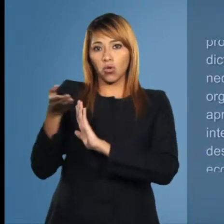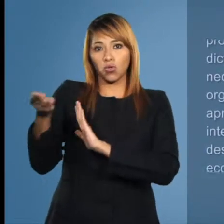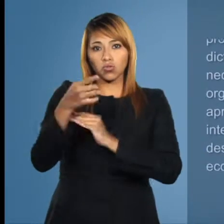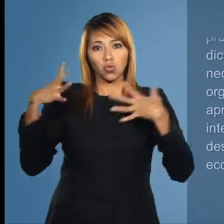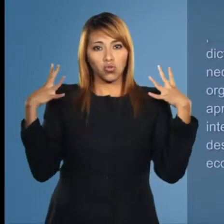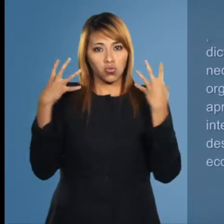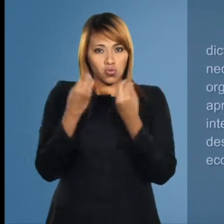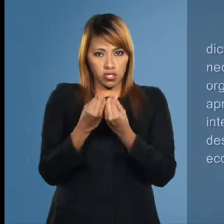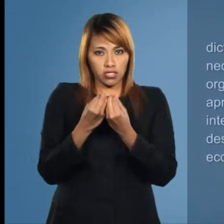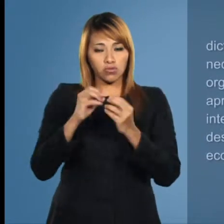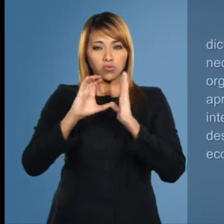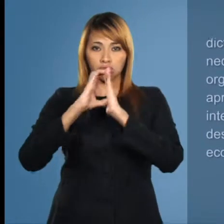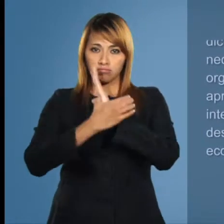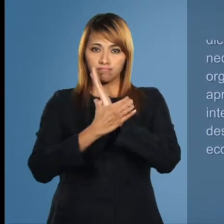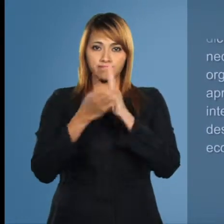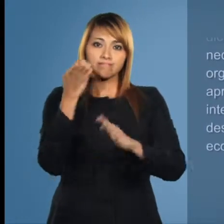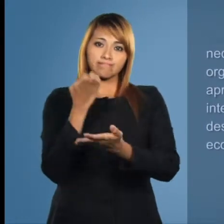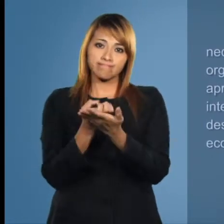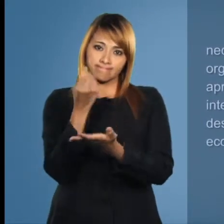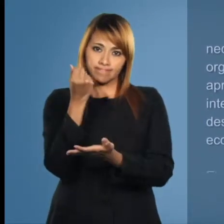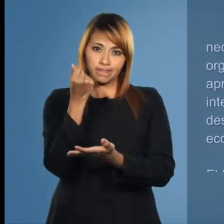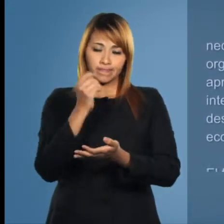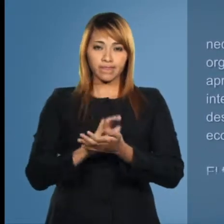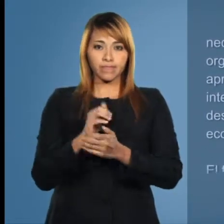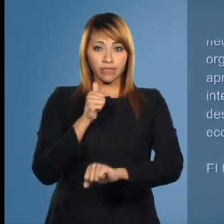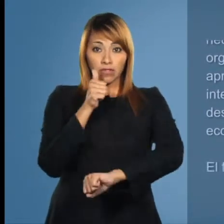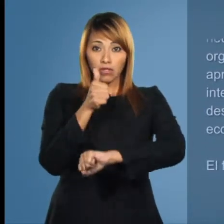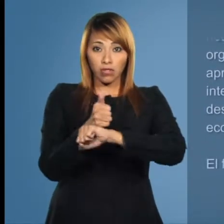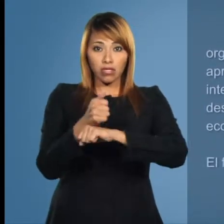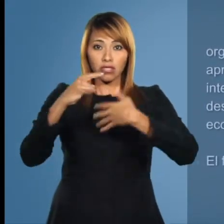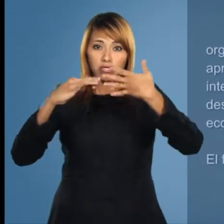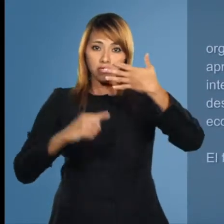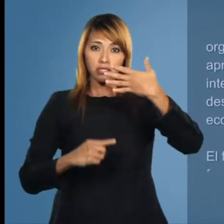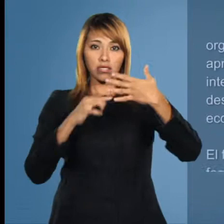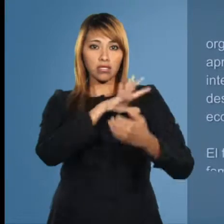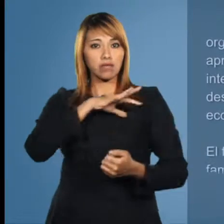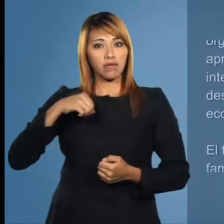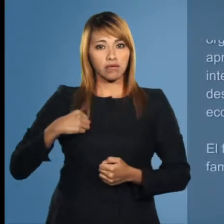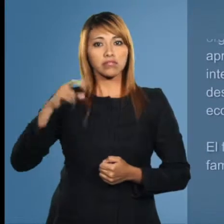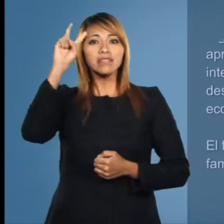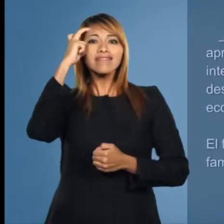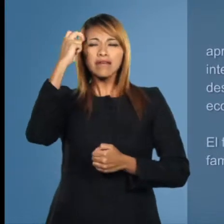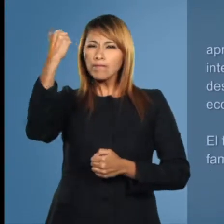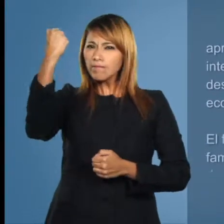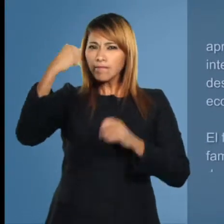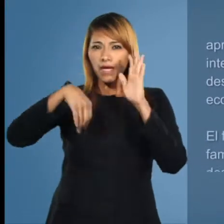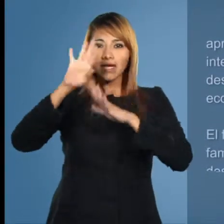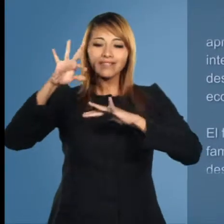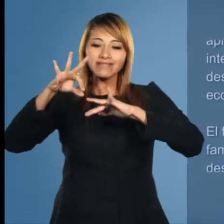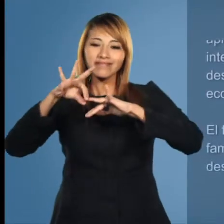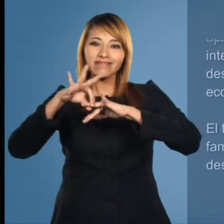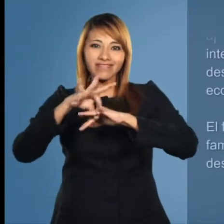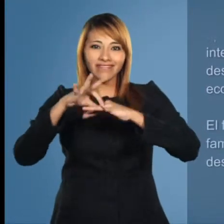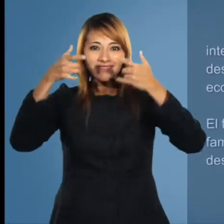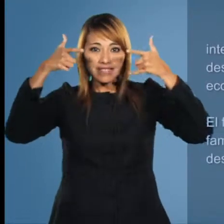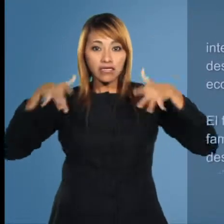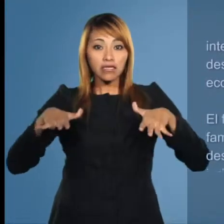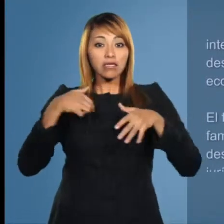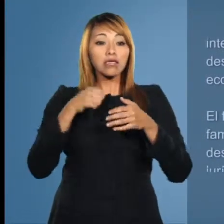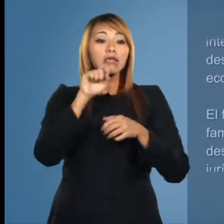y económico. El fundamento legal de la familia es el matrimonio y descansa en la igualdad jurídica de los